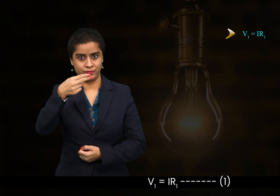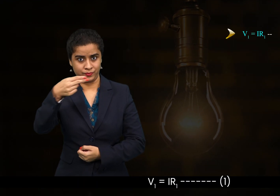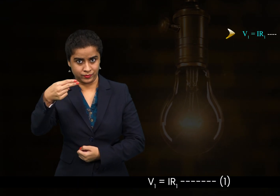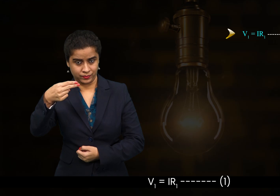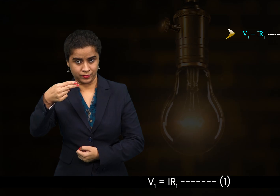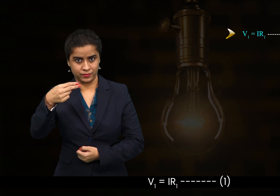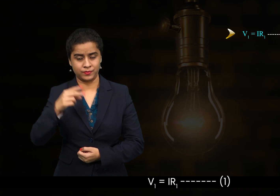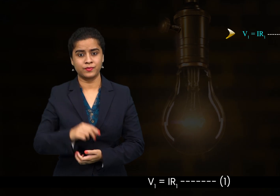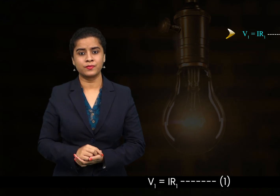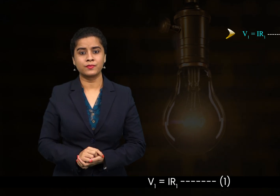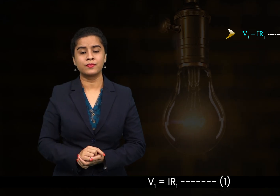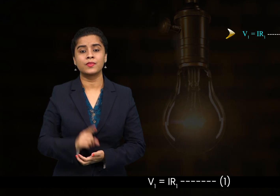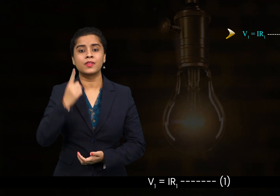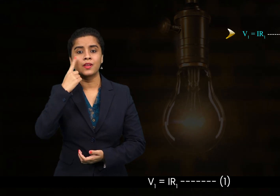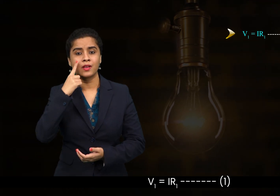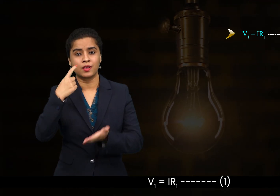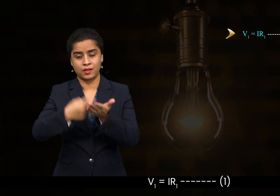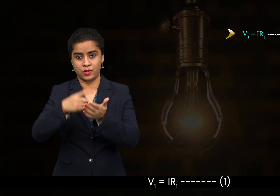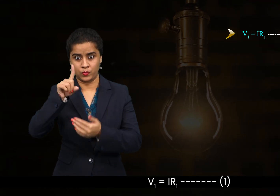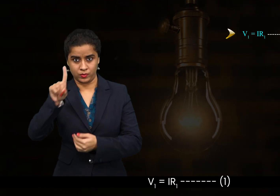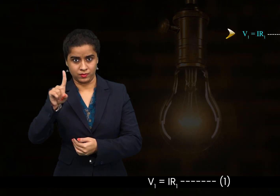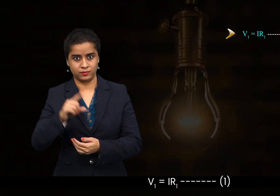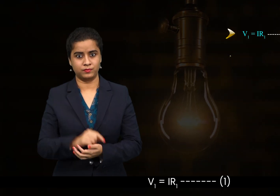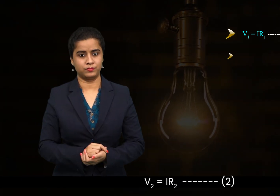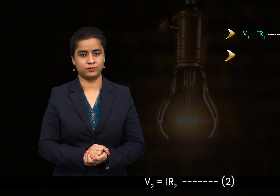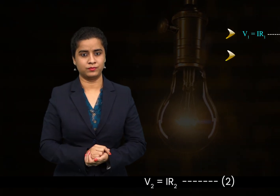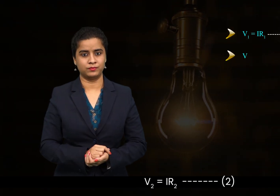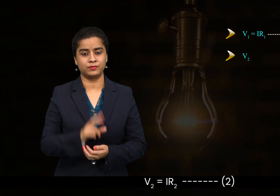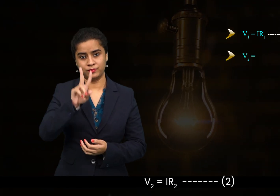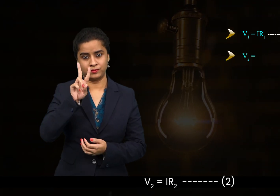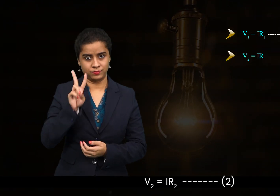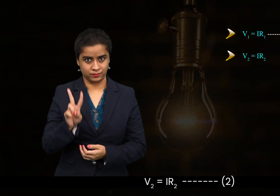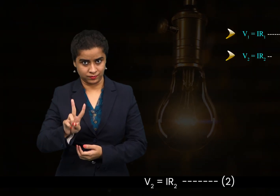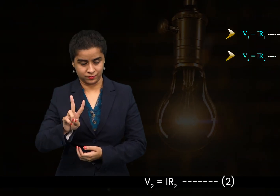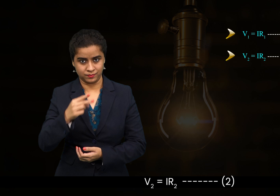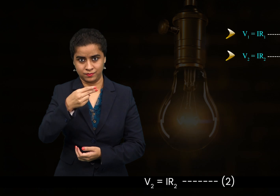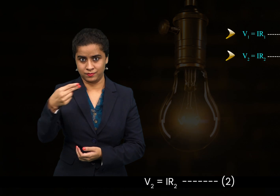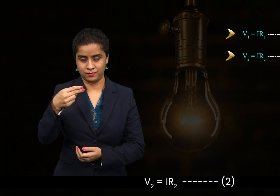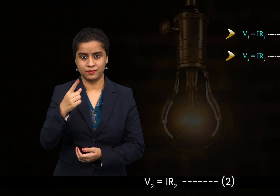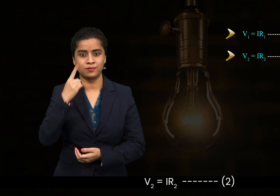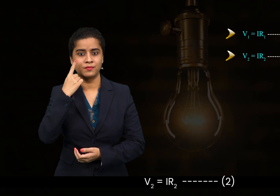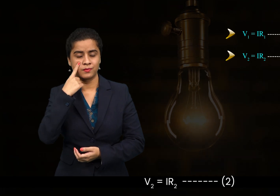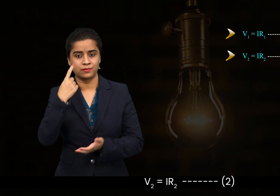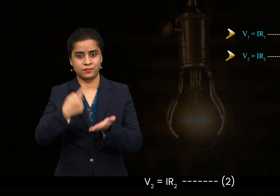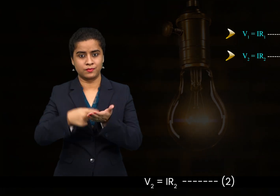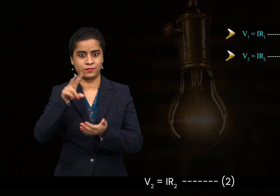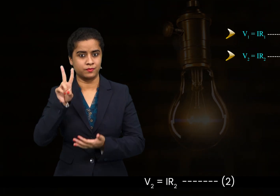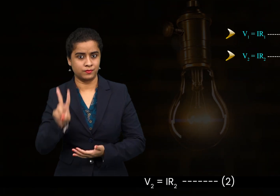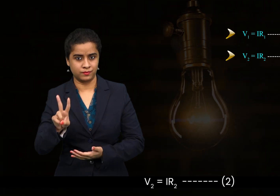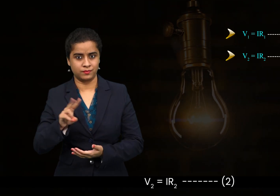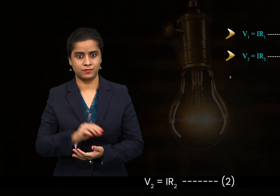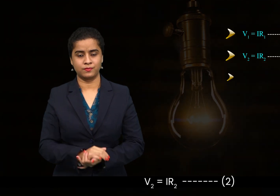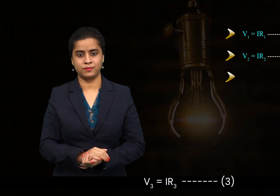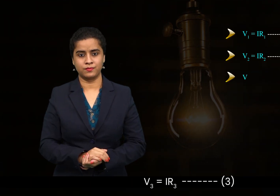V1 ஈடு IR1 சமன்பாடு 1. V2 ஈடு IR2